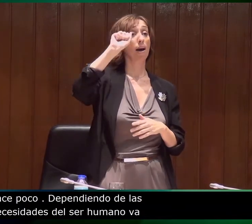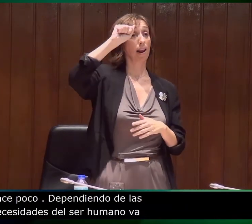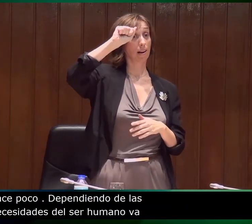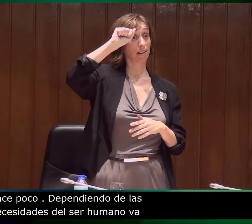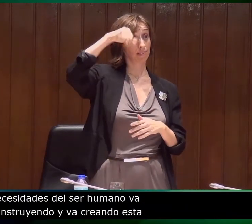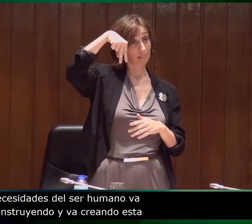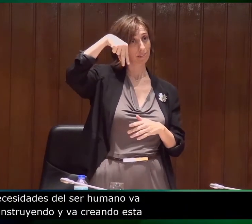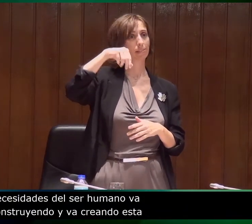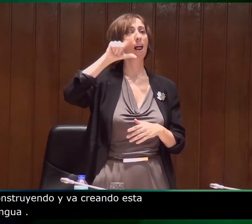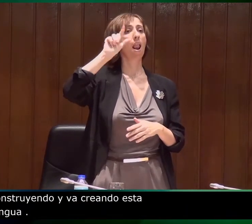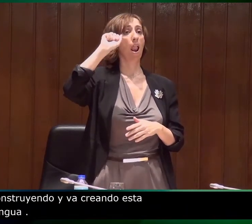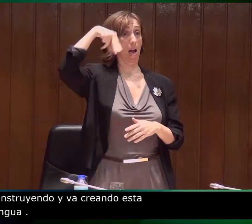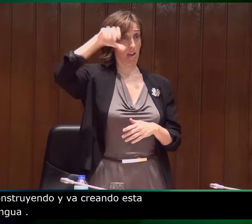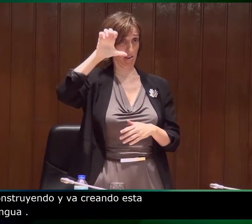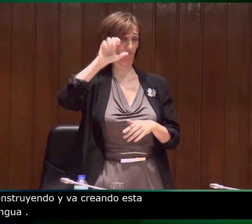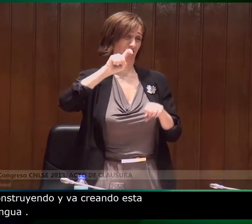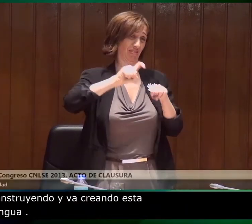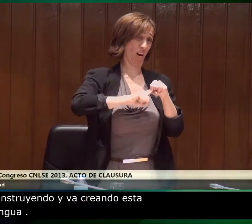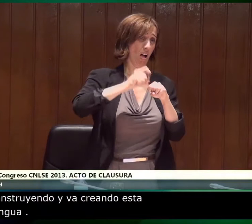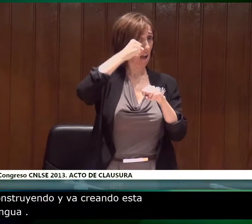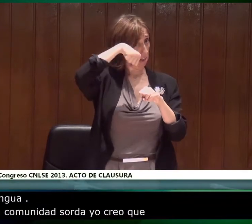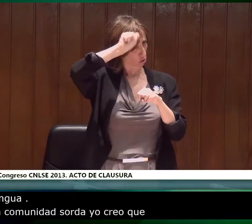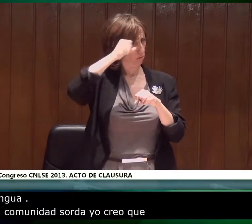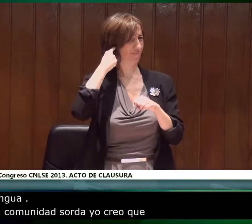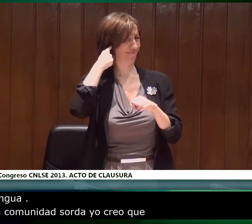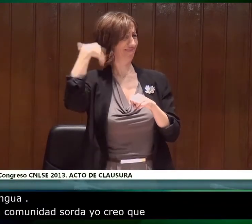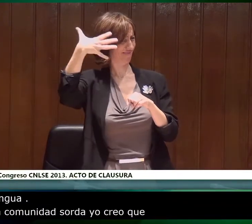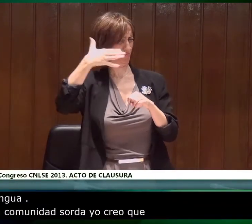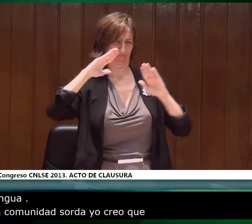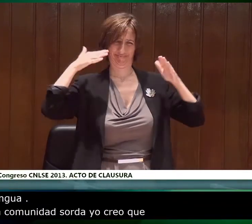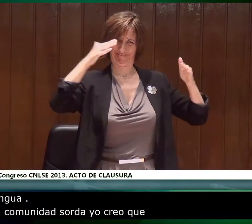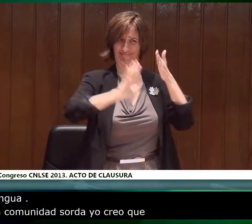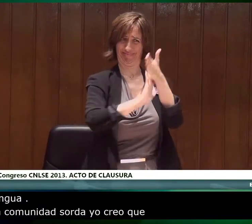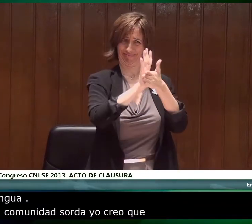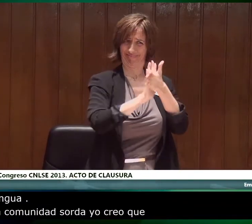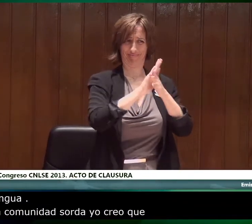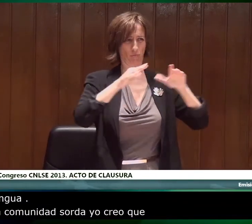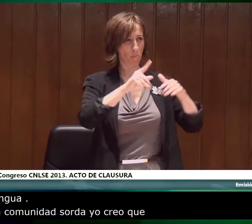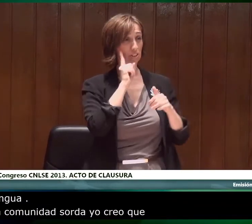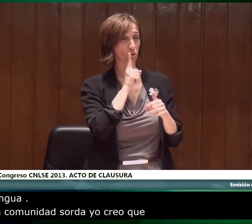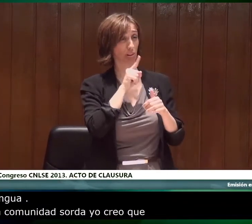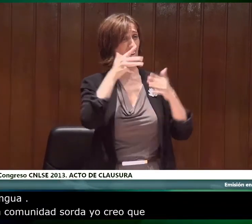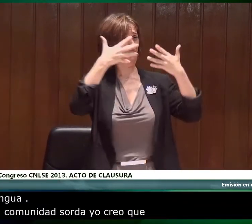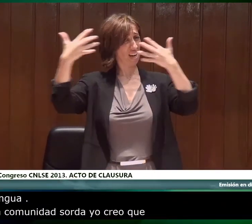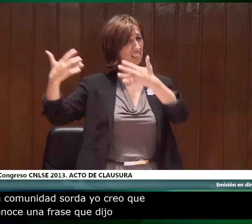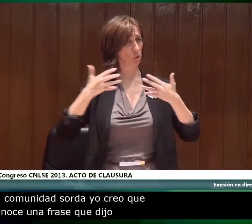una frase que dijo literalmente harland Lane un famoso antropólogo